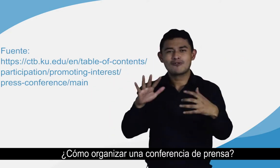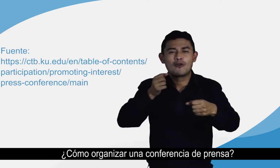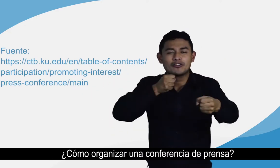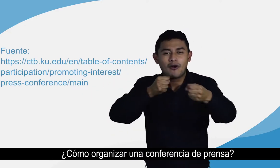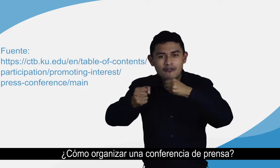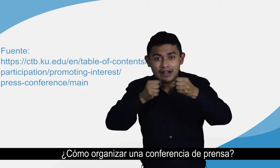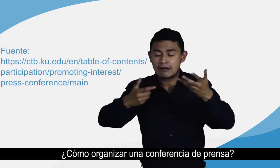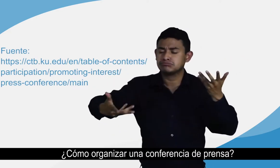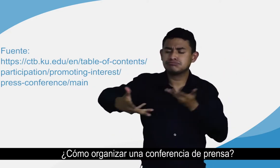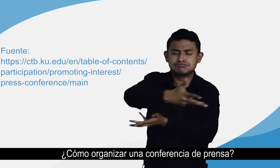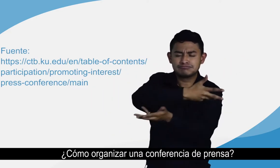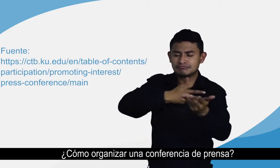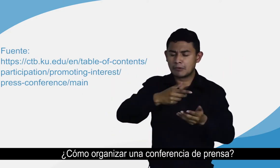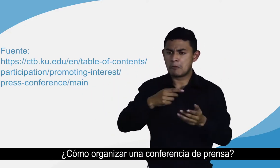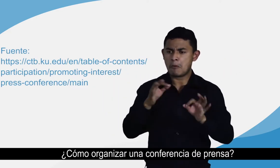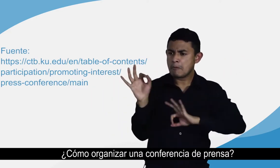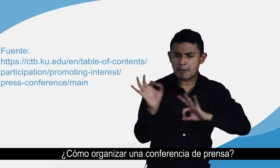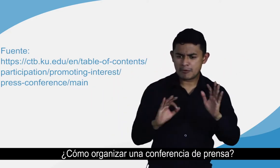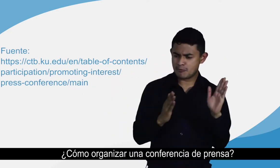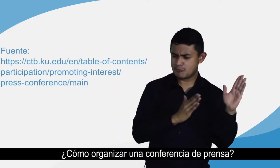¿Cómo organizar una conferencia de prensa?